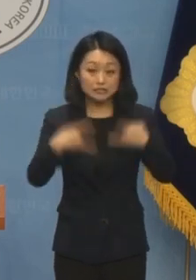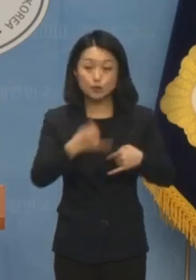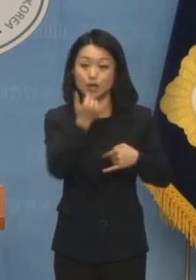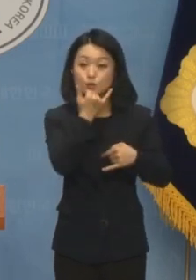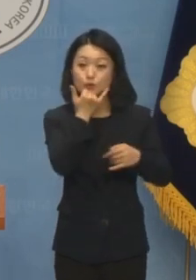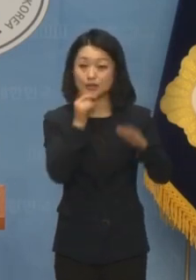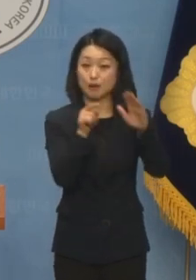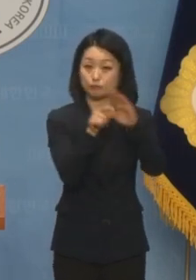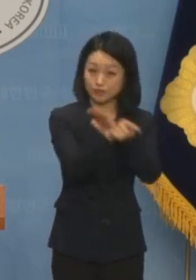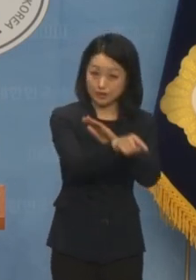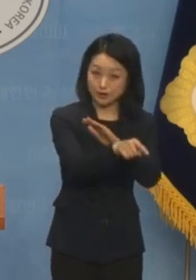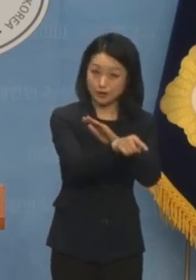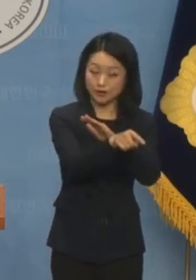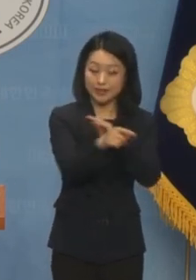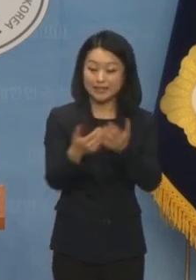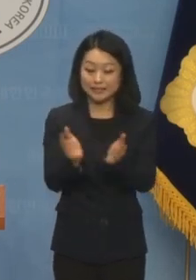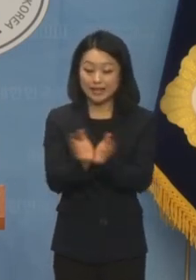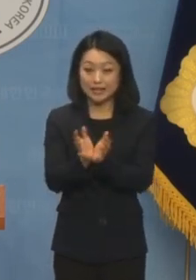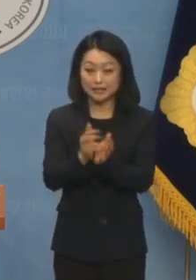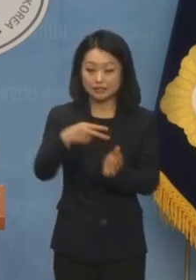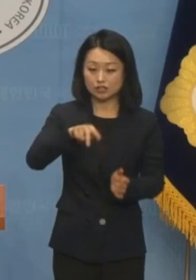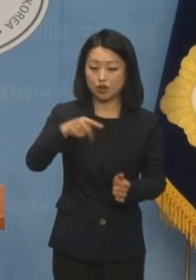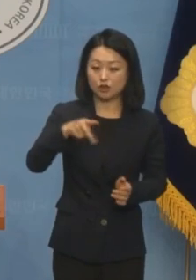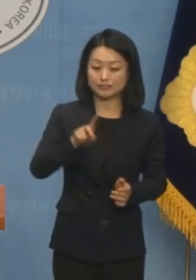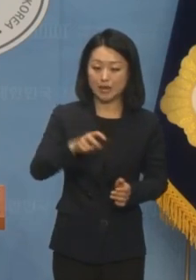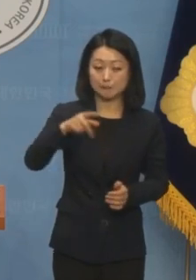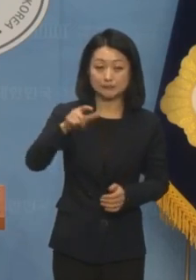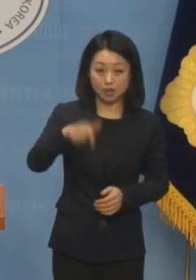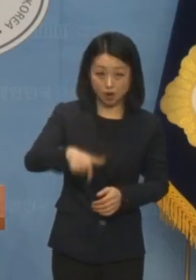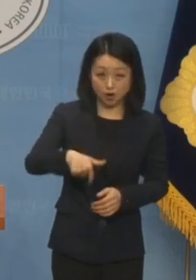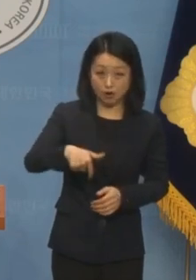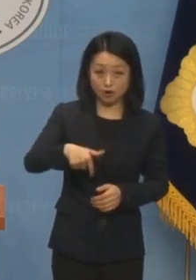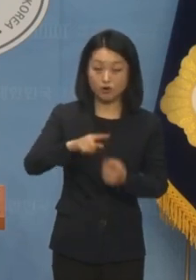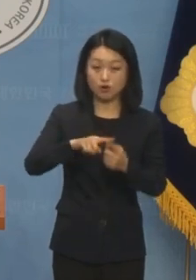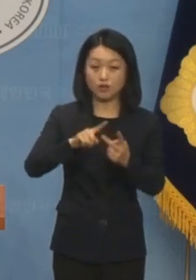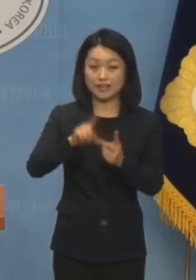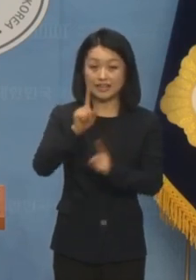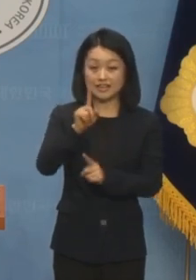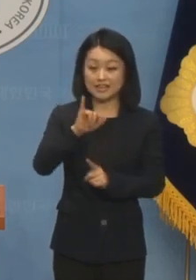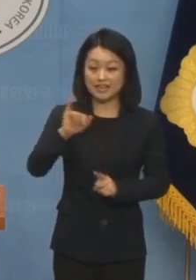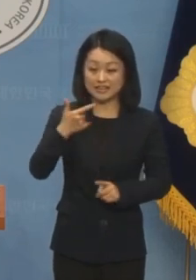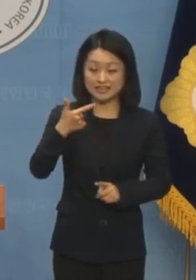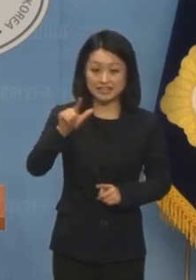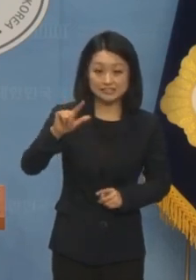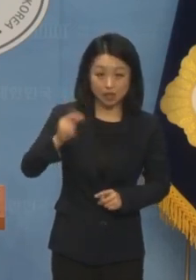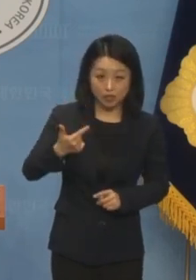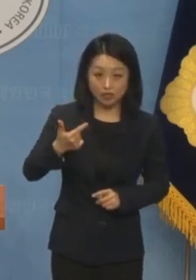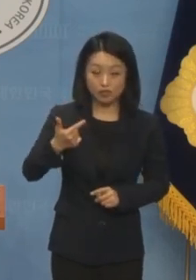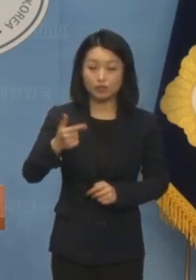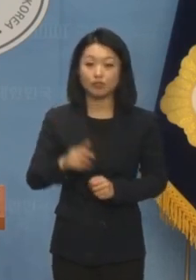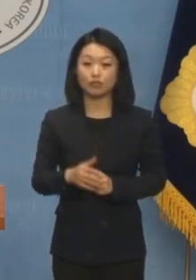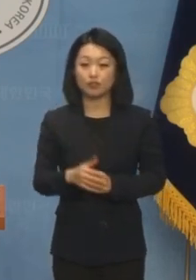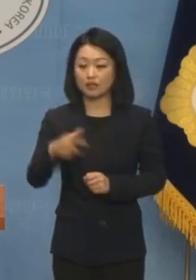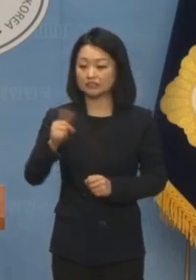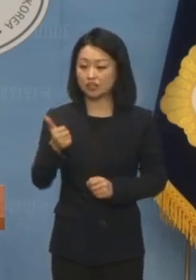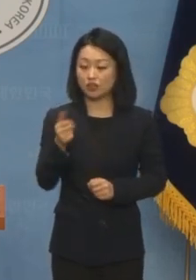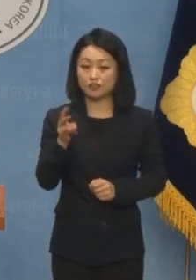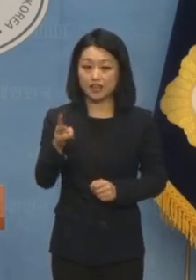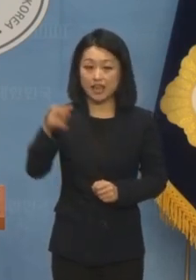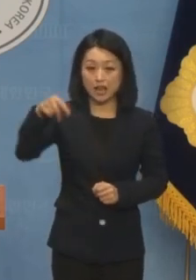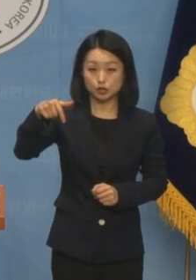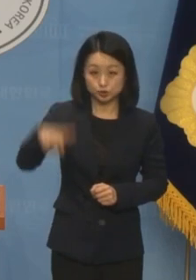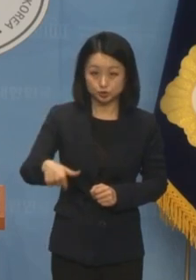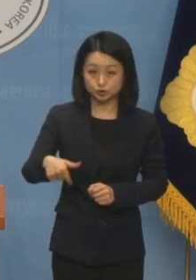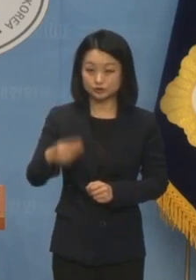방문합니다 방문단으로 서삼석 더불어민주당 의원 이인선 국민의 힘 의원 전혜숙 무소속